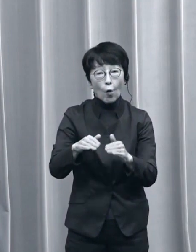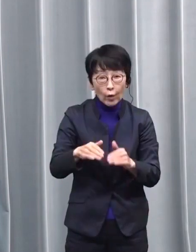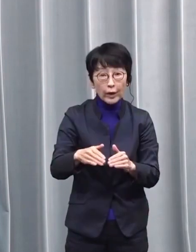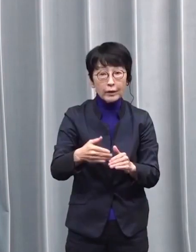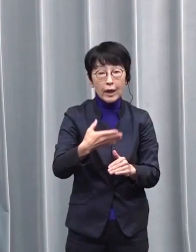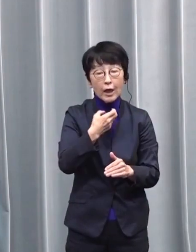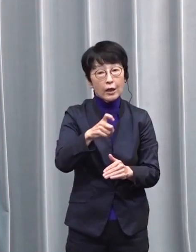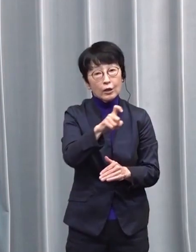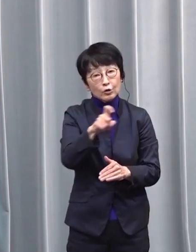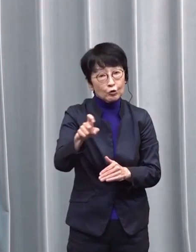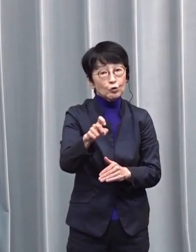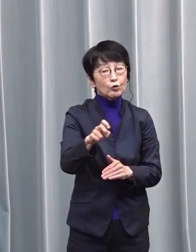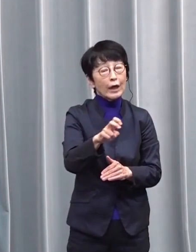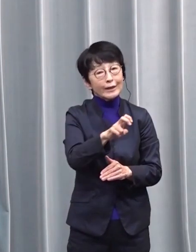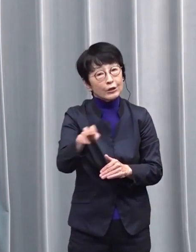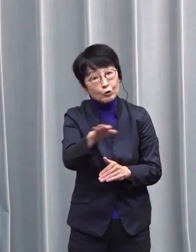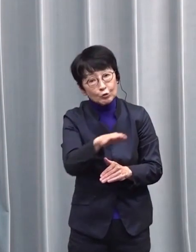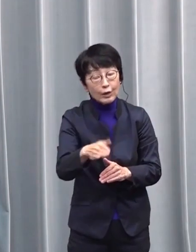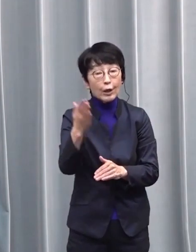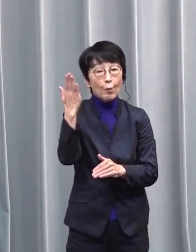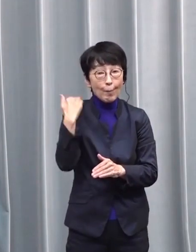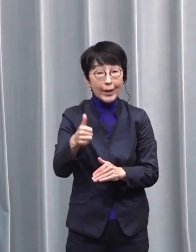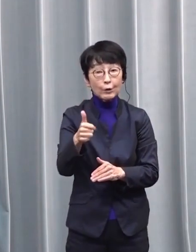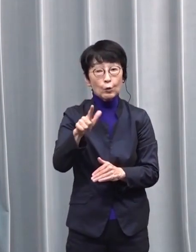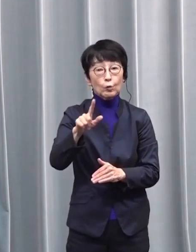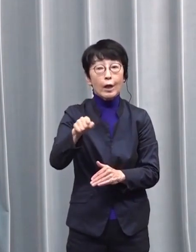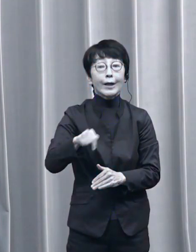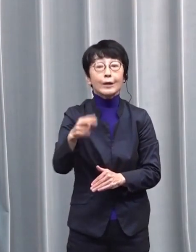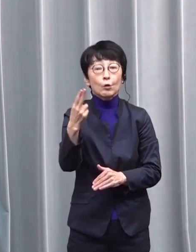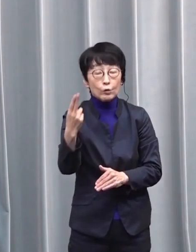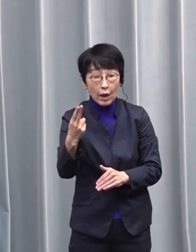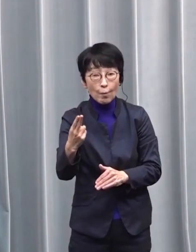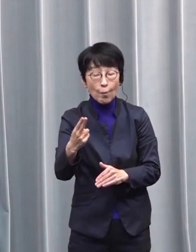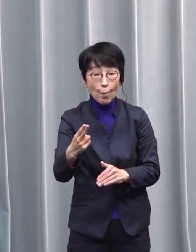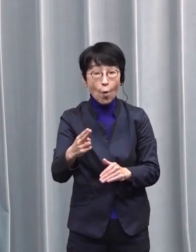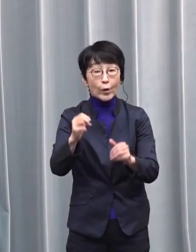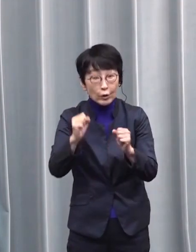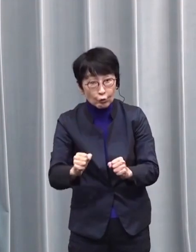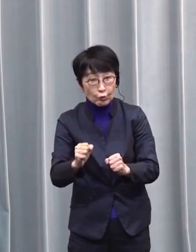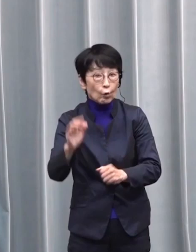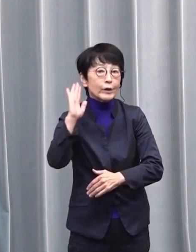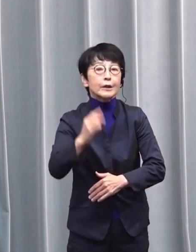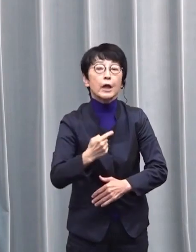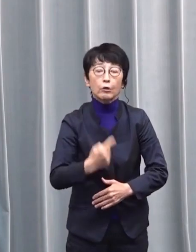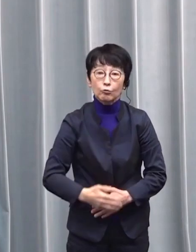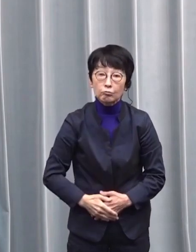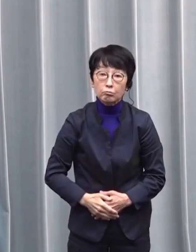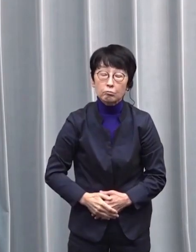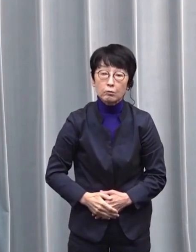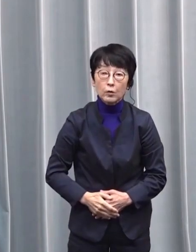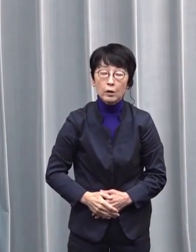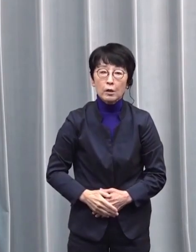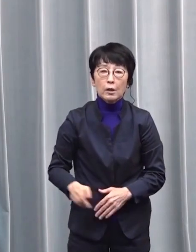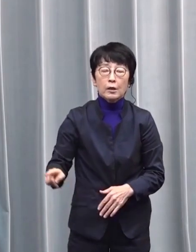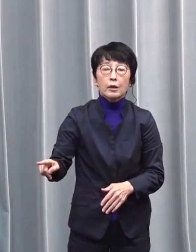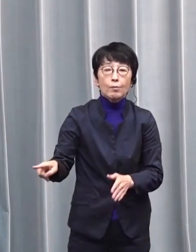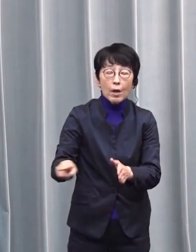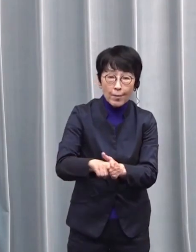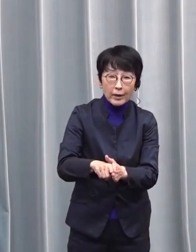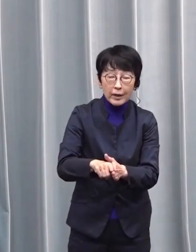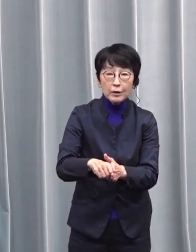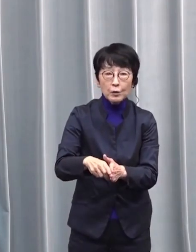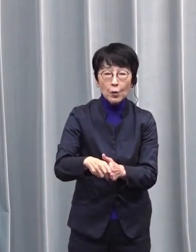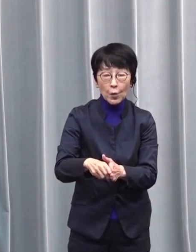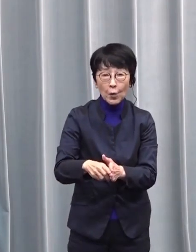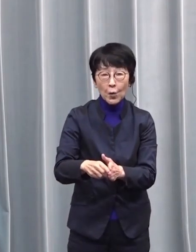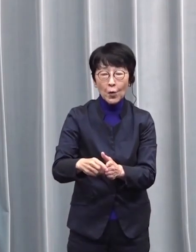まあ、タレントさんや元タレントさんがいらっしゃると聞いています。まあ、こういった方たちが過去の自分たちが受けた犯罪に関して被